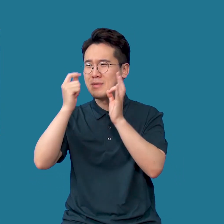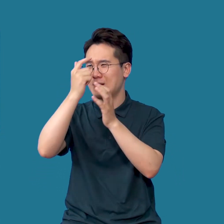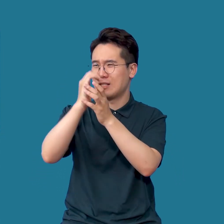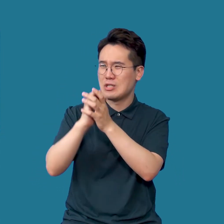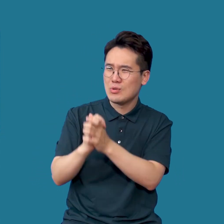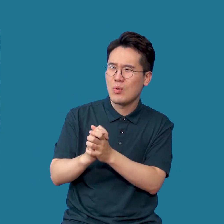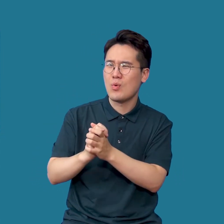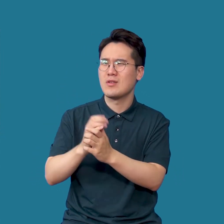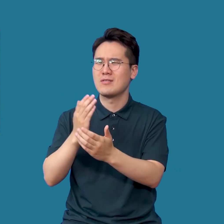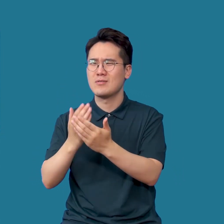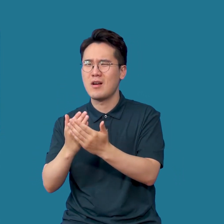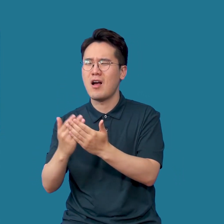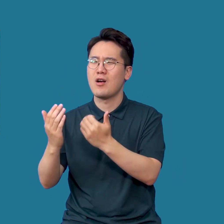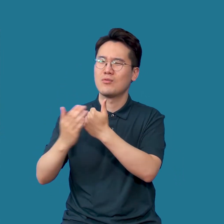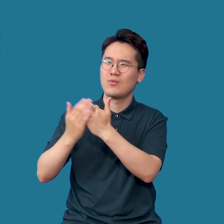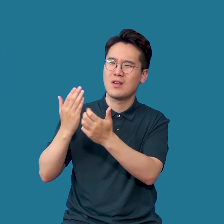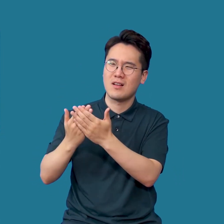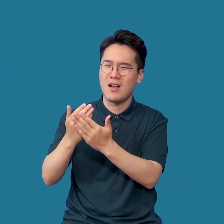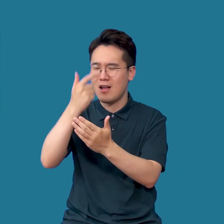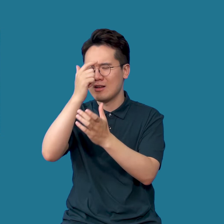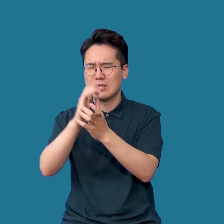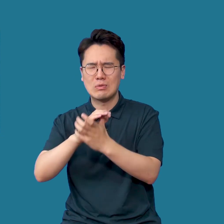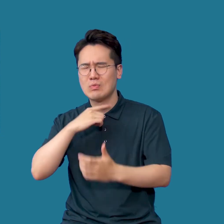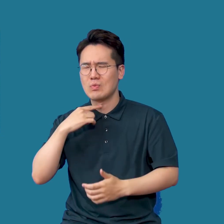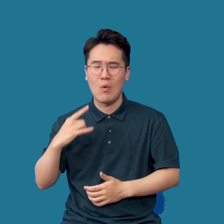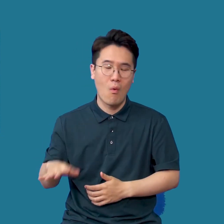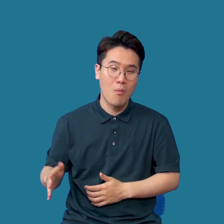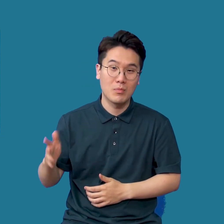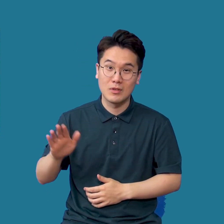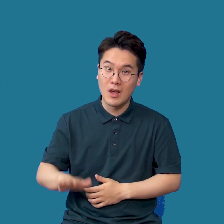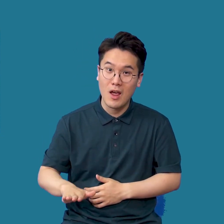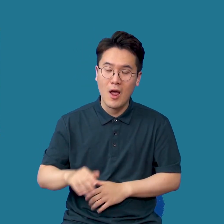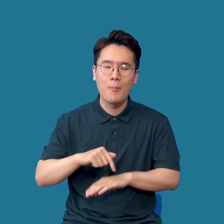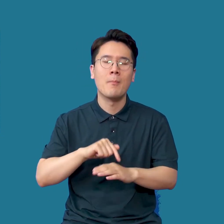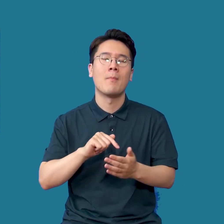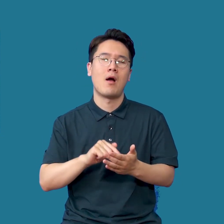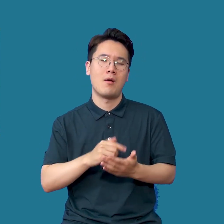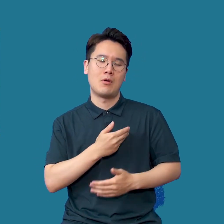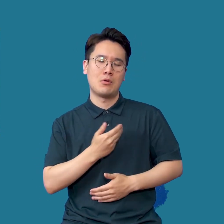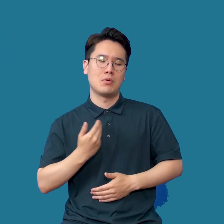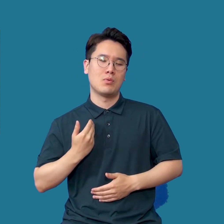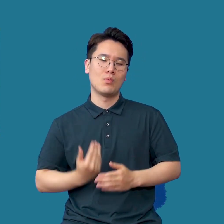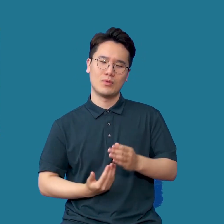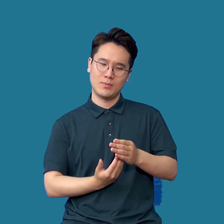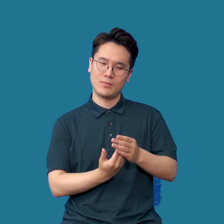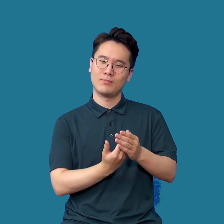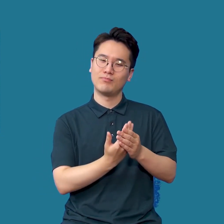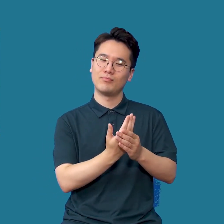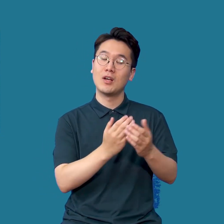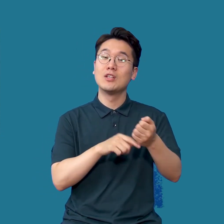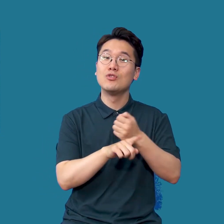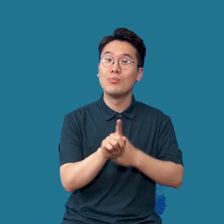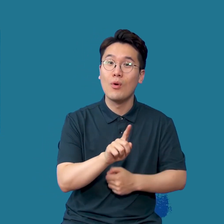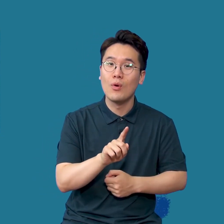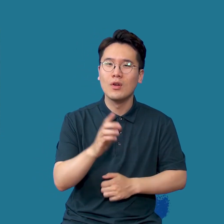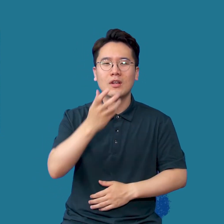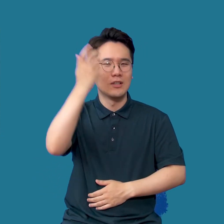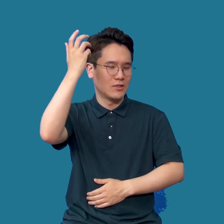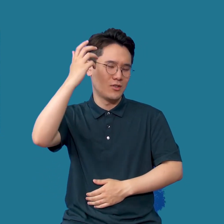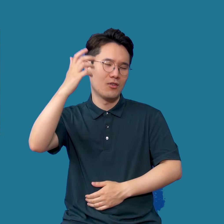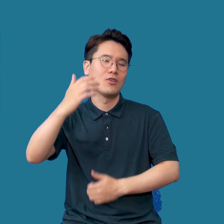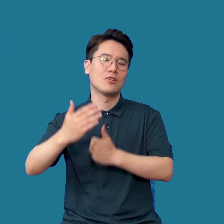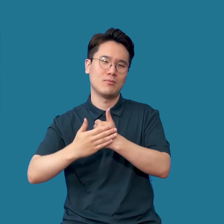않았는데 마음에 용기가 샘솟습니다. 성령님이 나 대신 기도해 주신 것입니다.